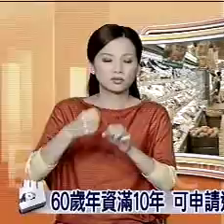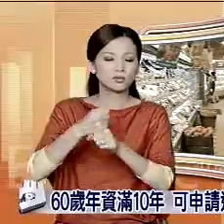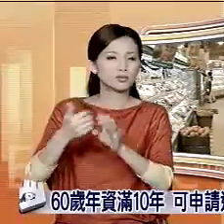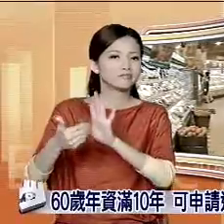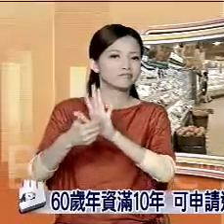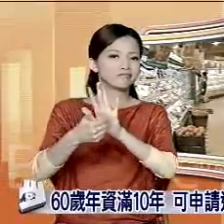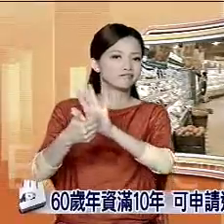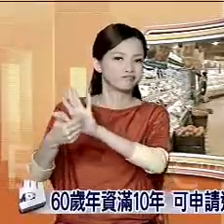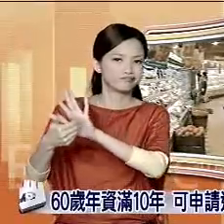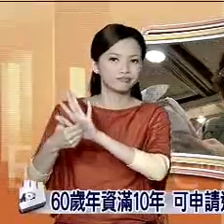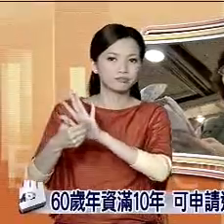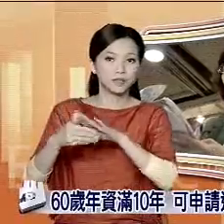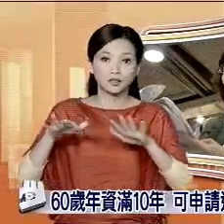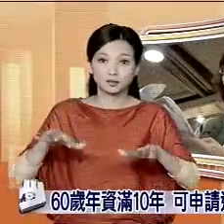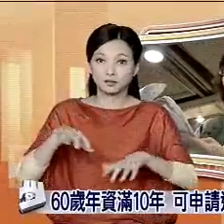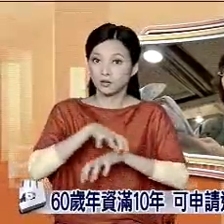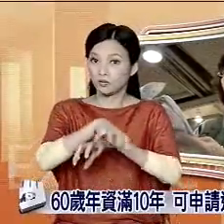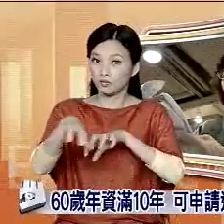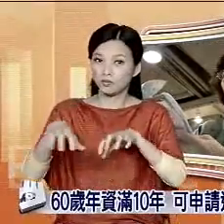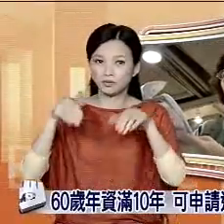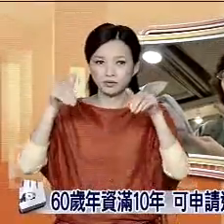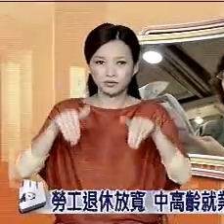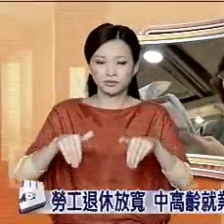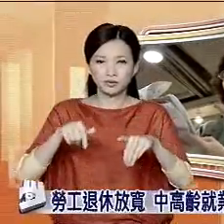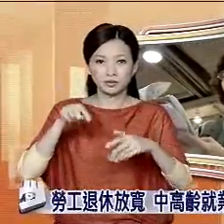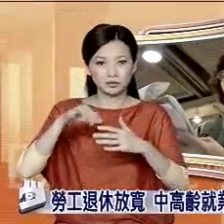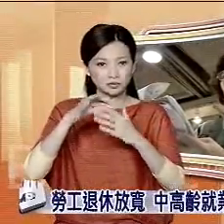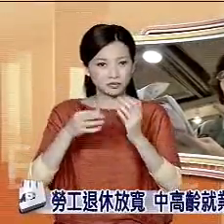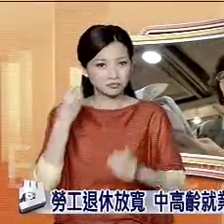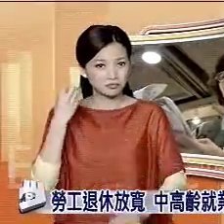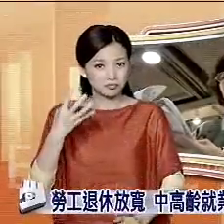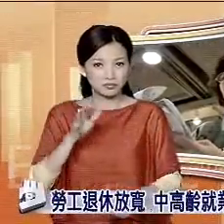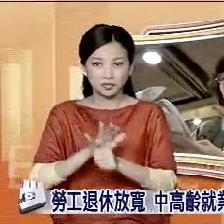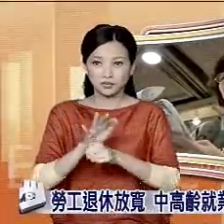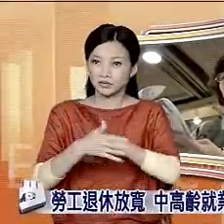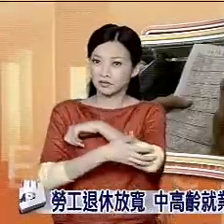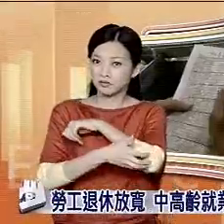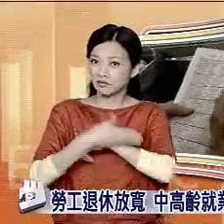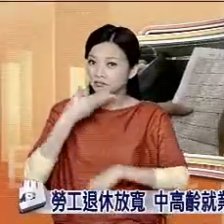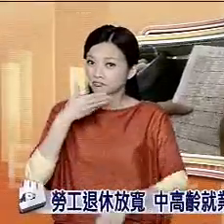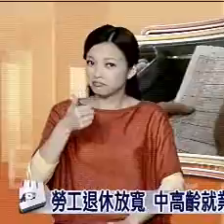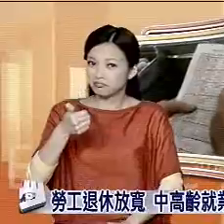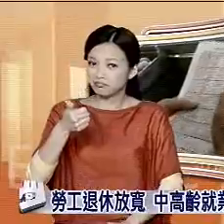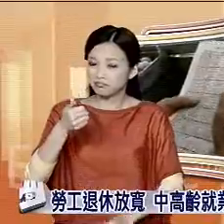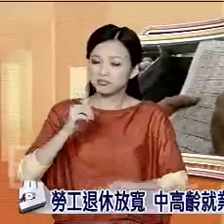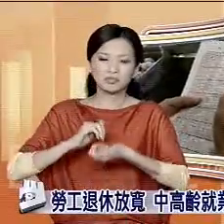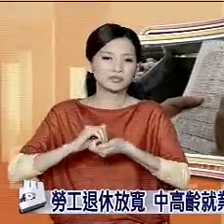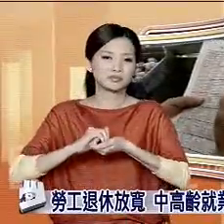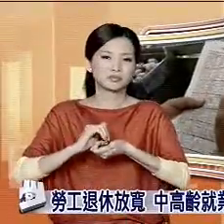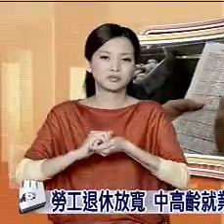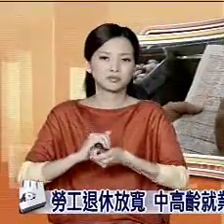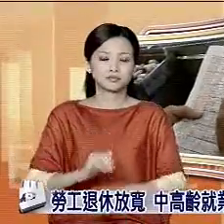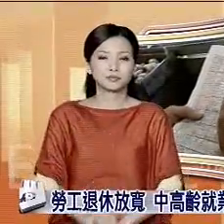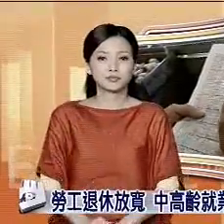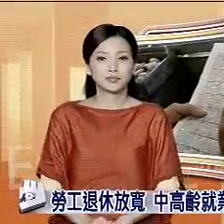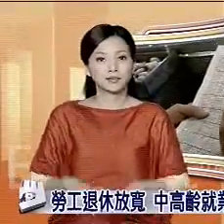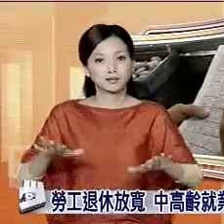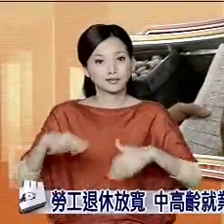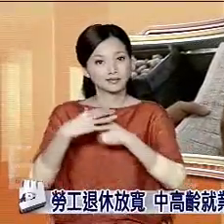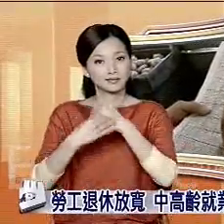高龄劳工的意愿。在大环境不景气之下，新法不一定对劳工事项利多。今天我